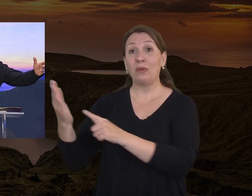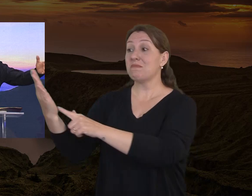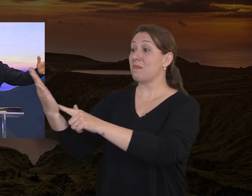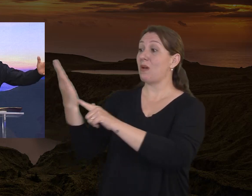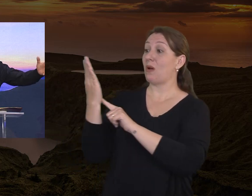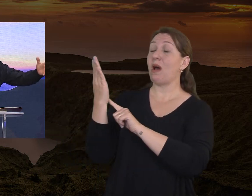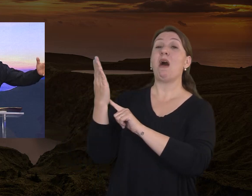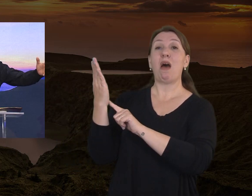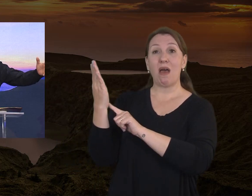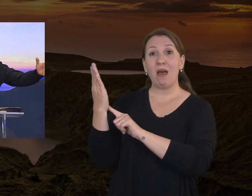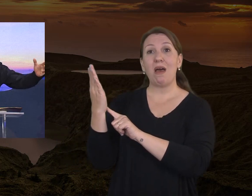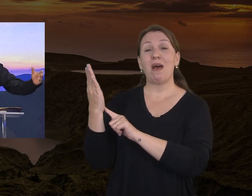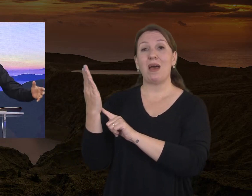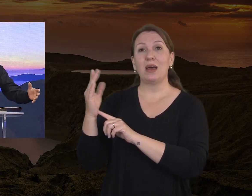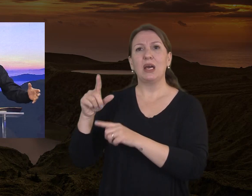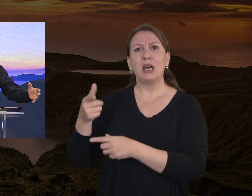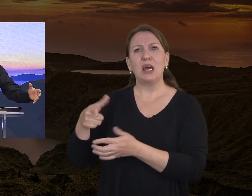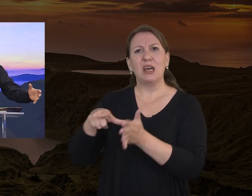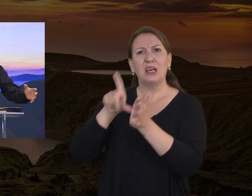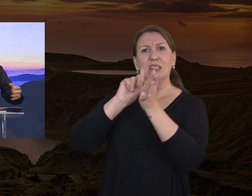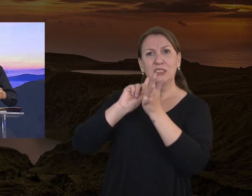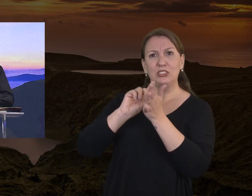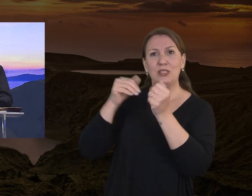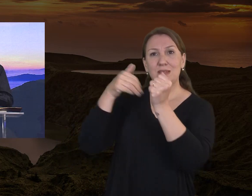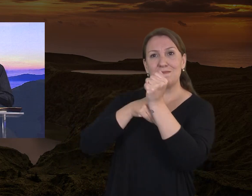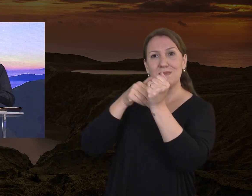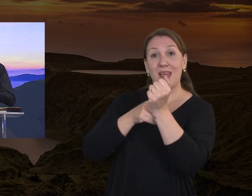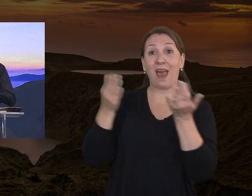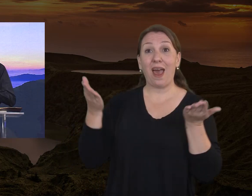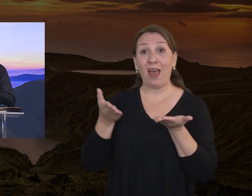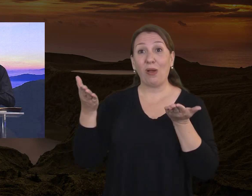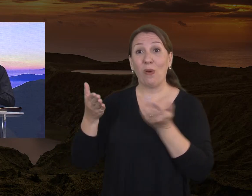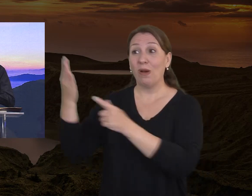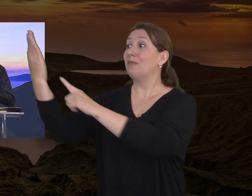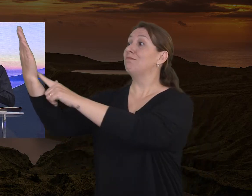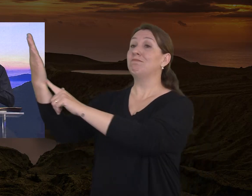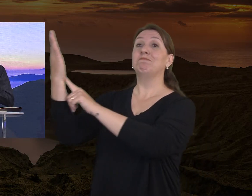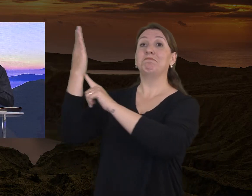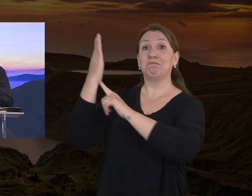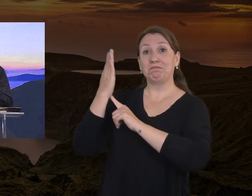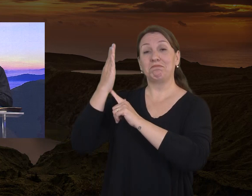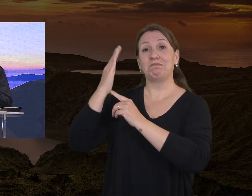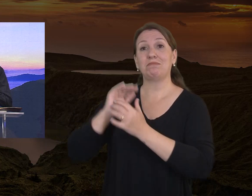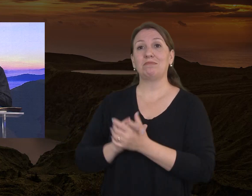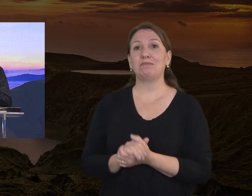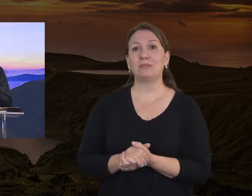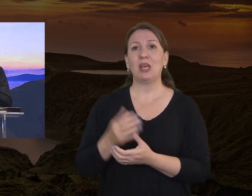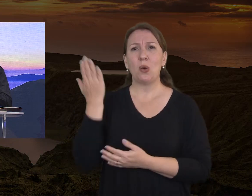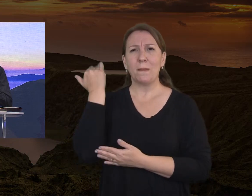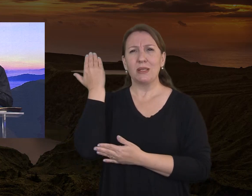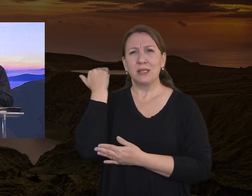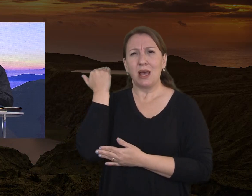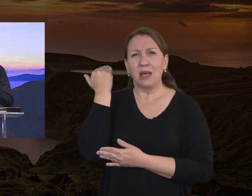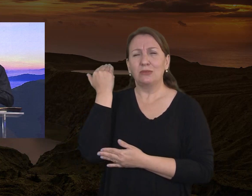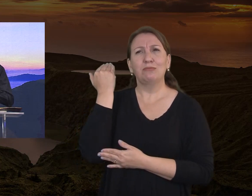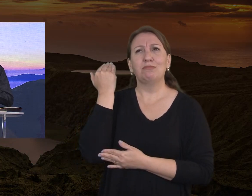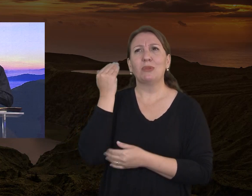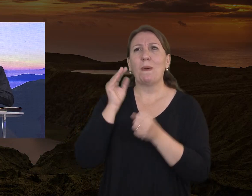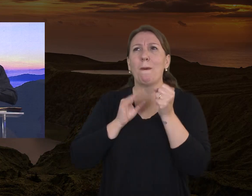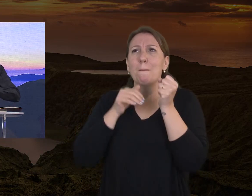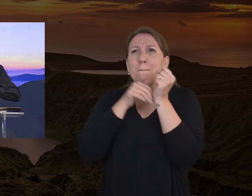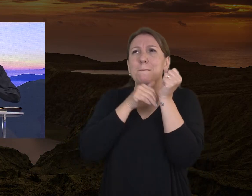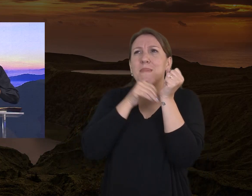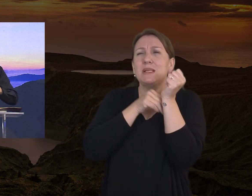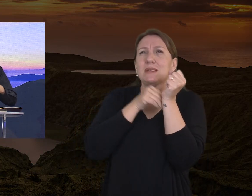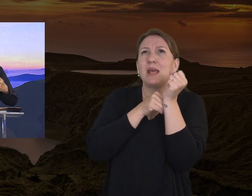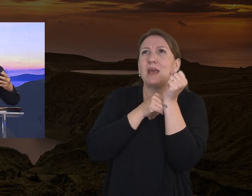esse mistério da vontade de Deus que estava oculto em Deus. Por séculos e